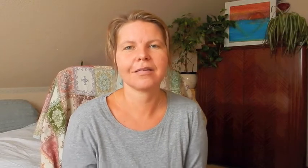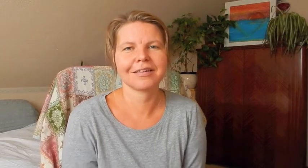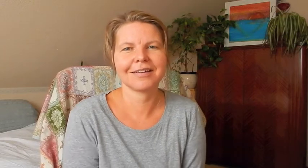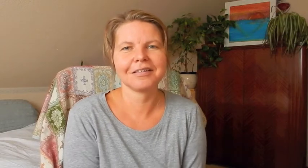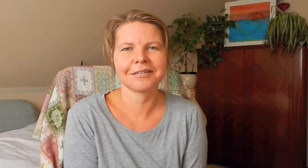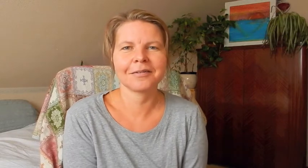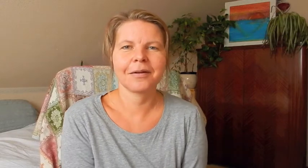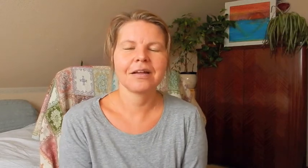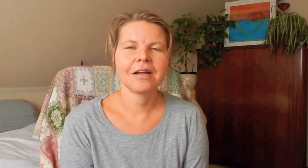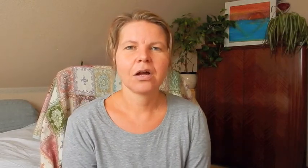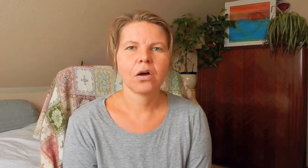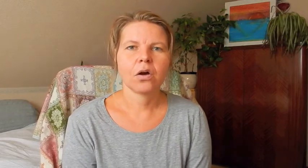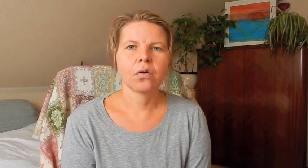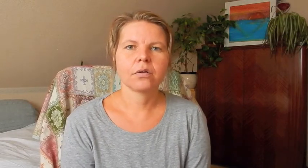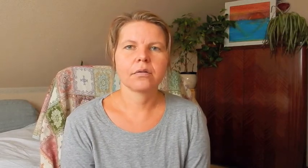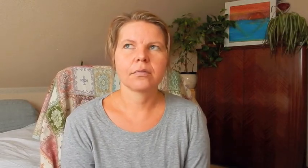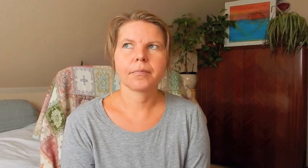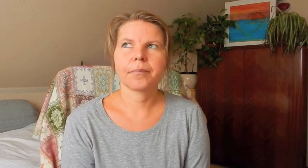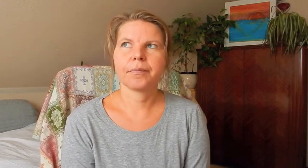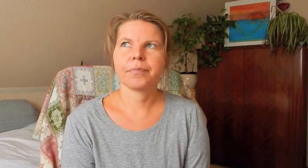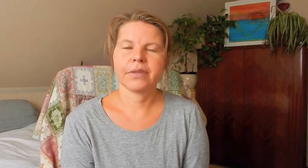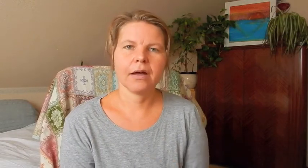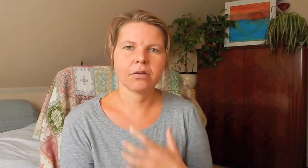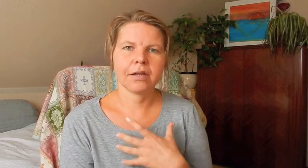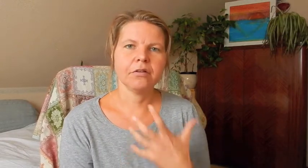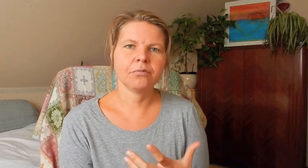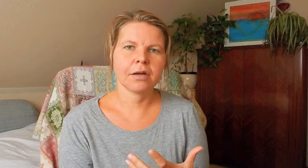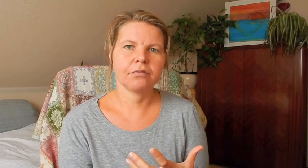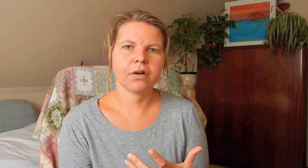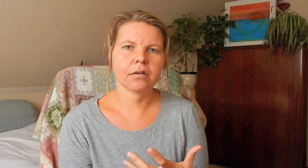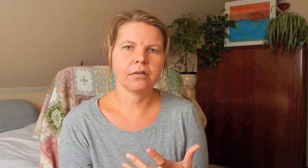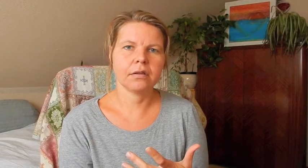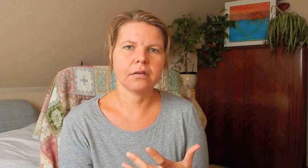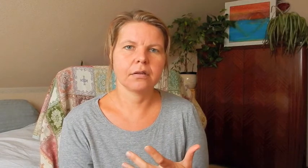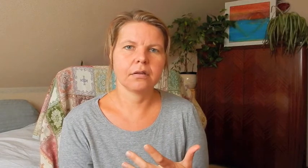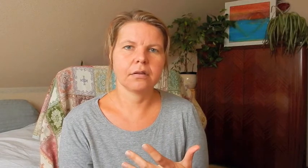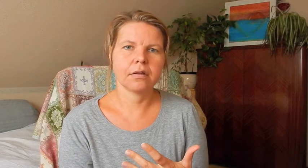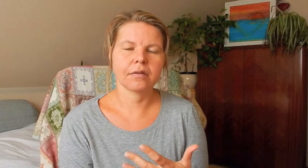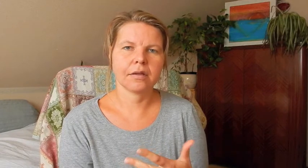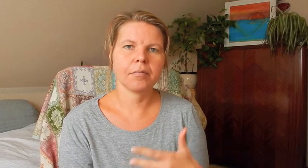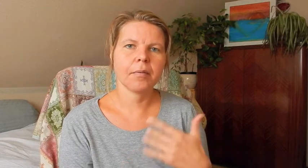herzlich danken und ja, und da hilft mir einfach dass ich immer